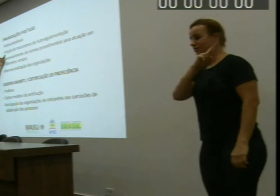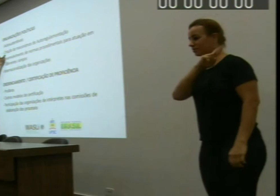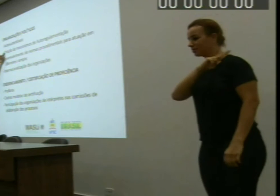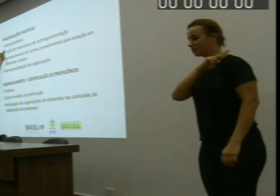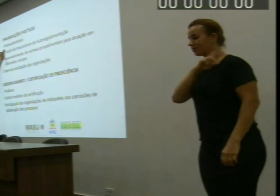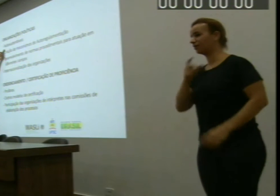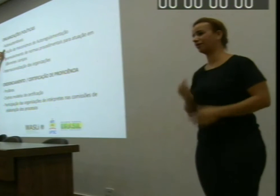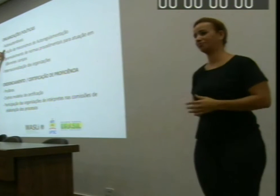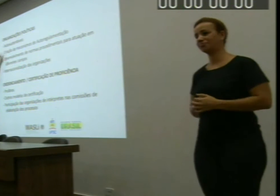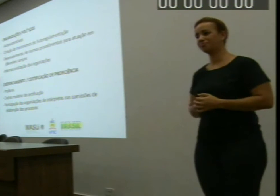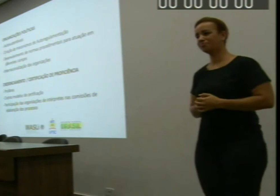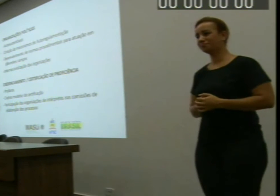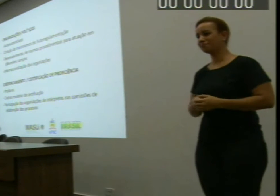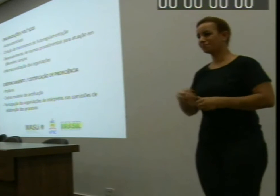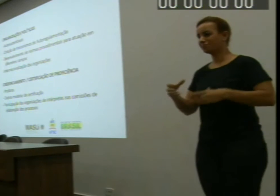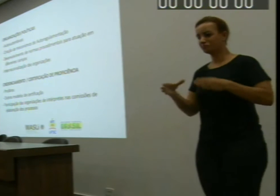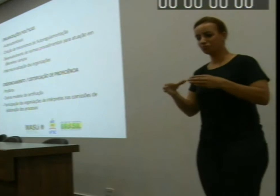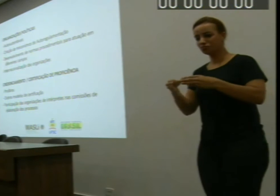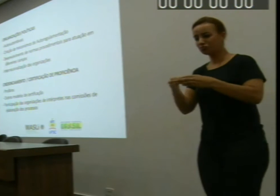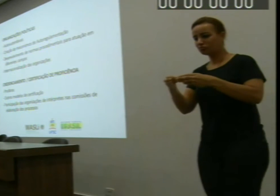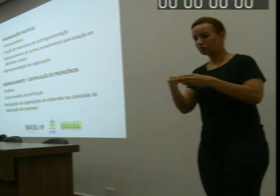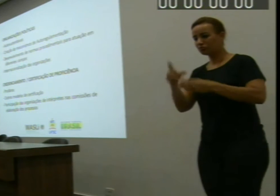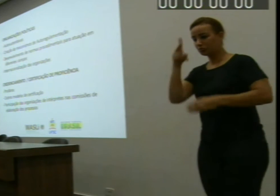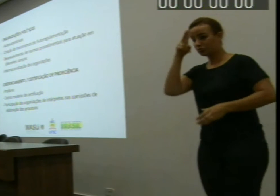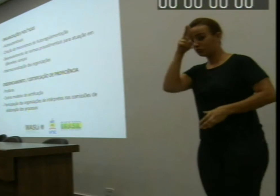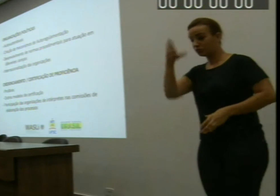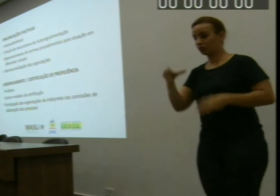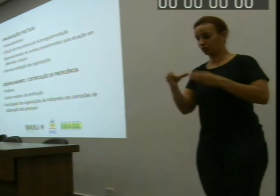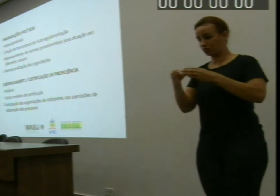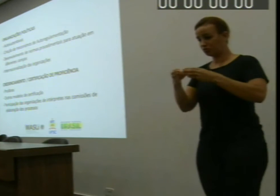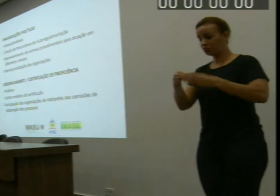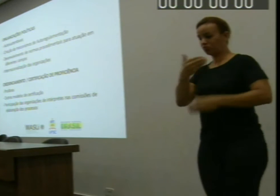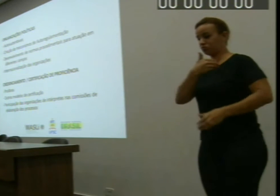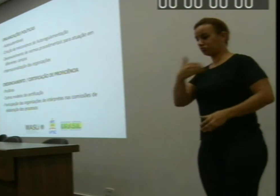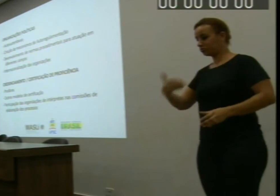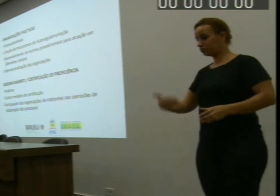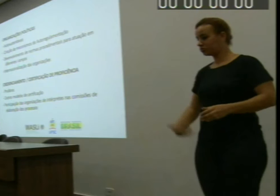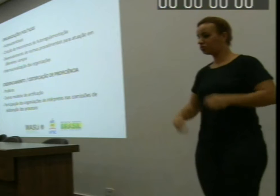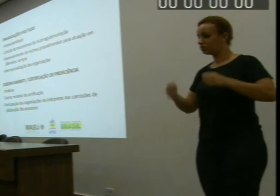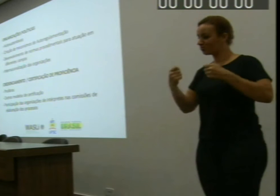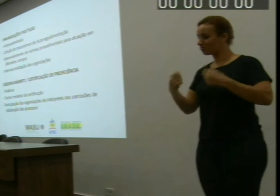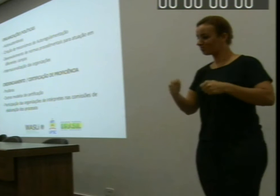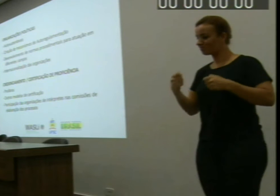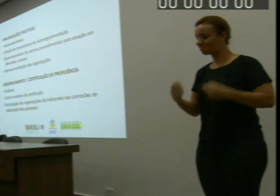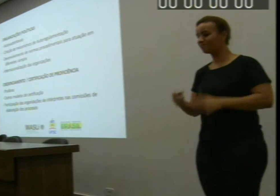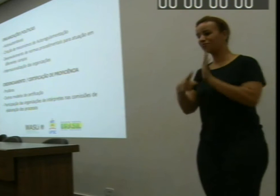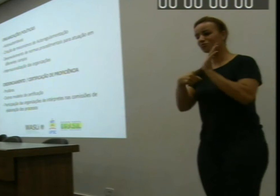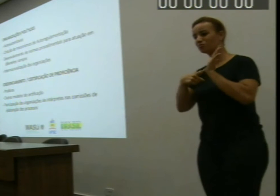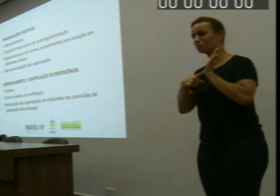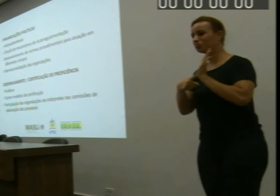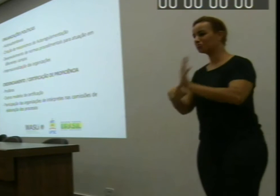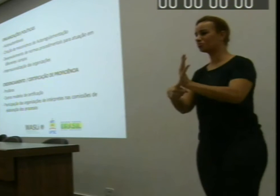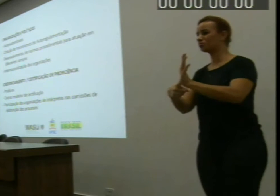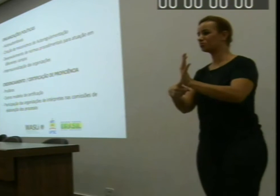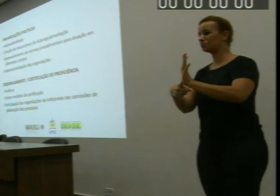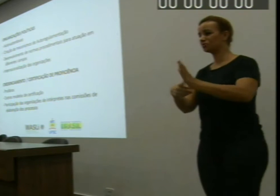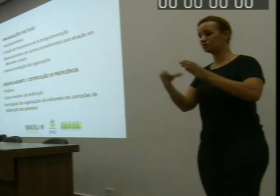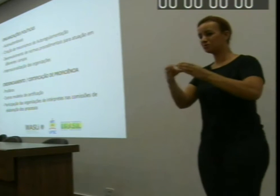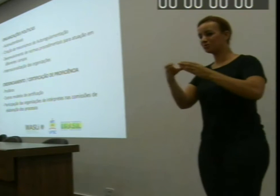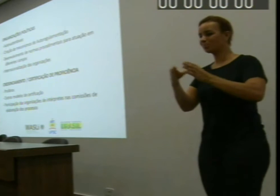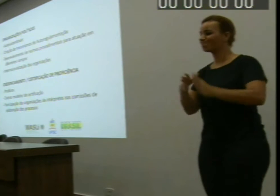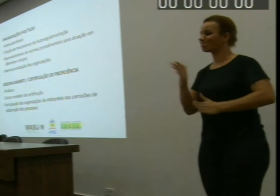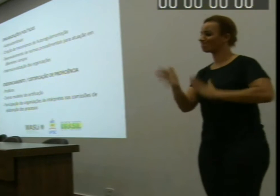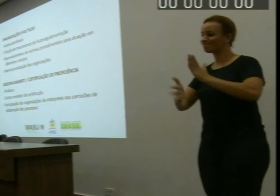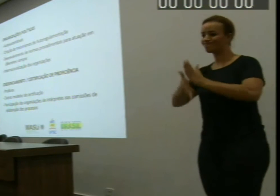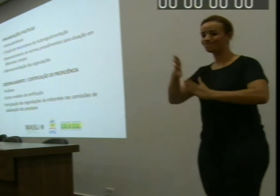com organizações políticas que não são expressivas ou que de fato não representem a categoria dos intérpretes de